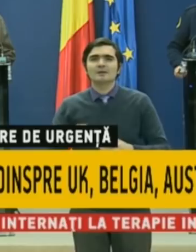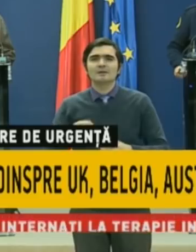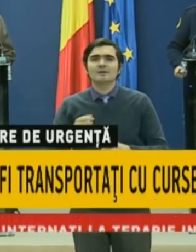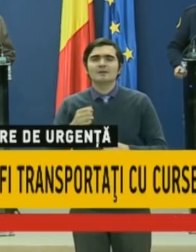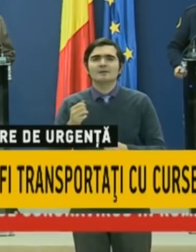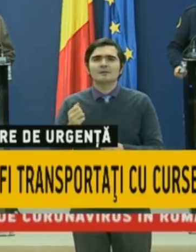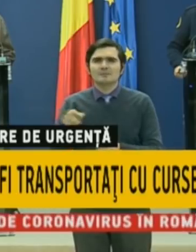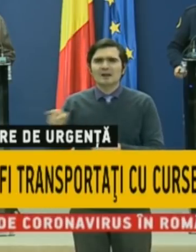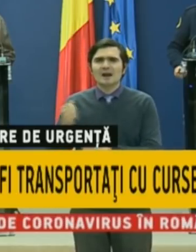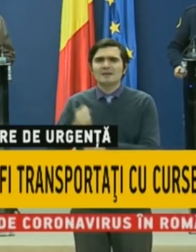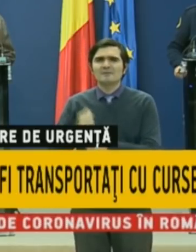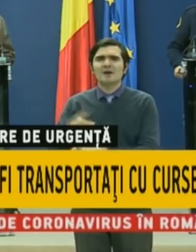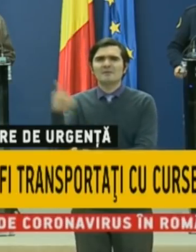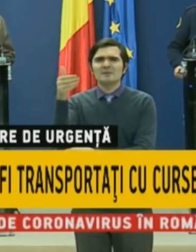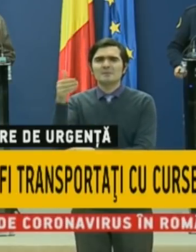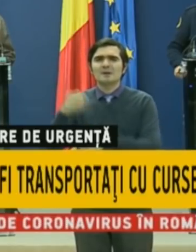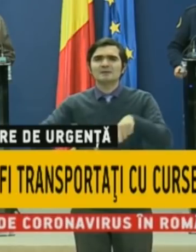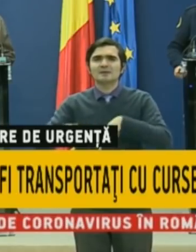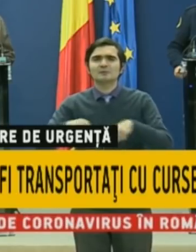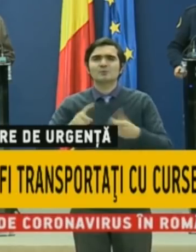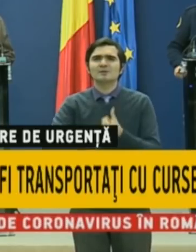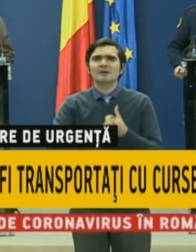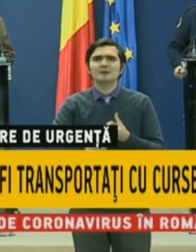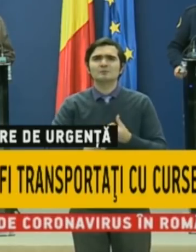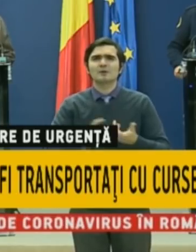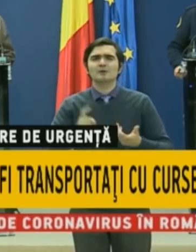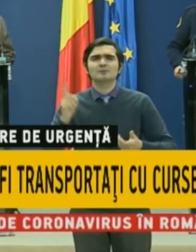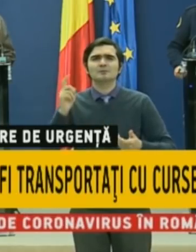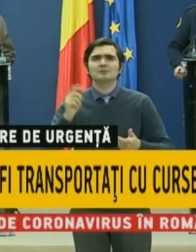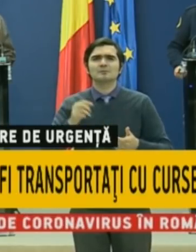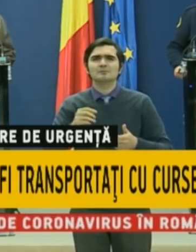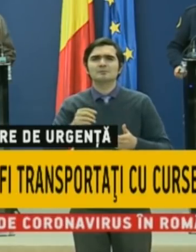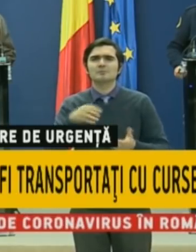către operatorii de transport spre